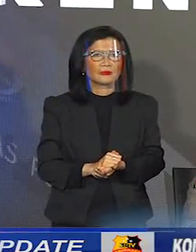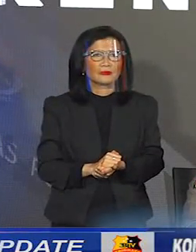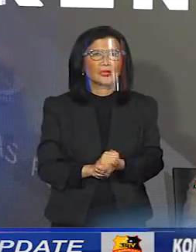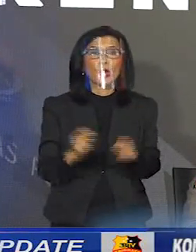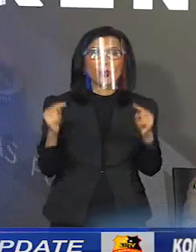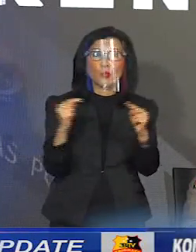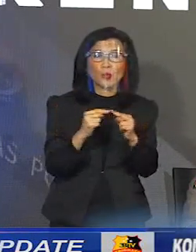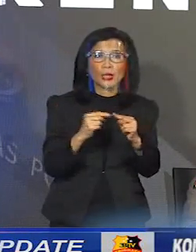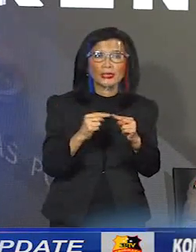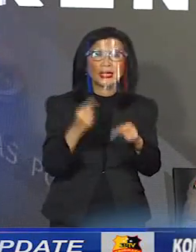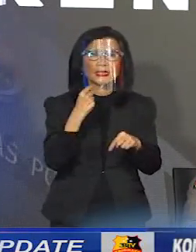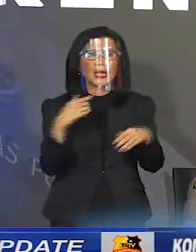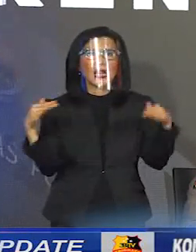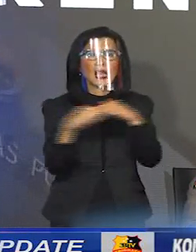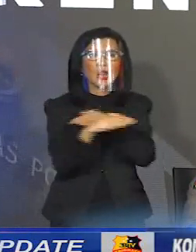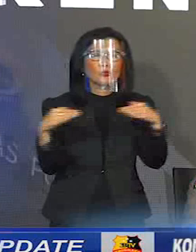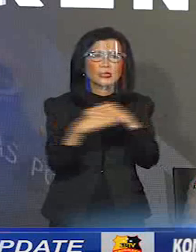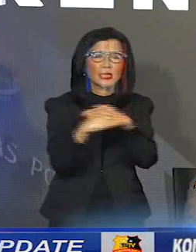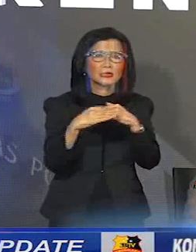dengan lalu lintas,